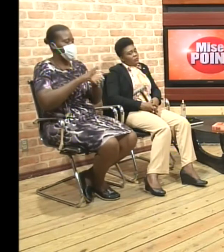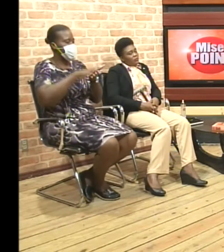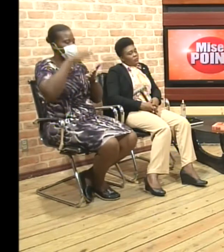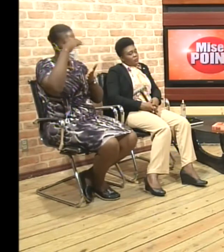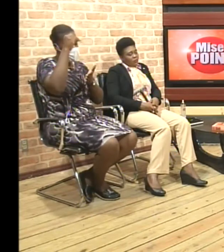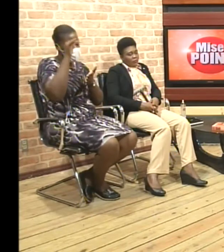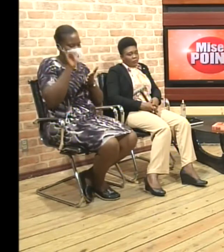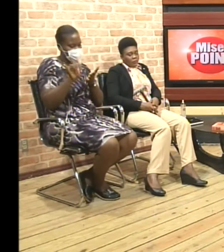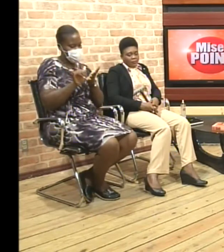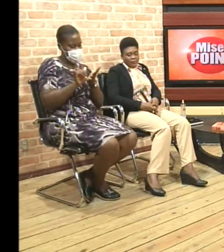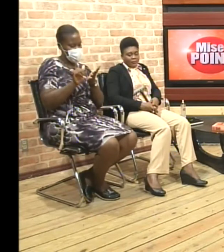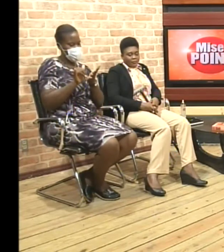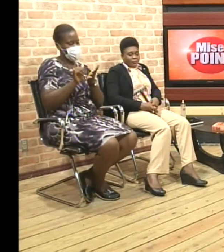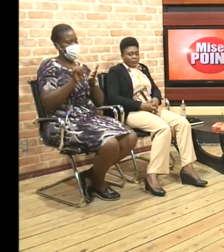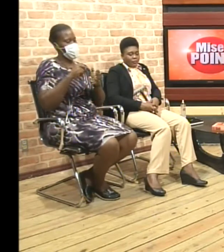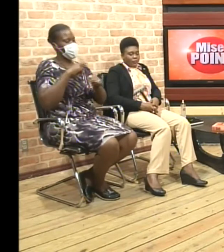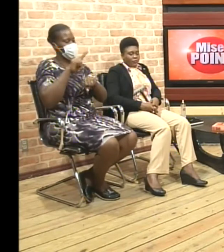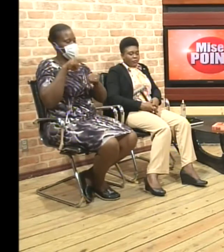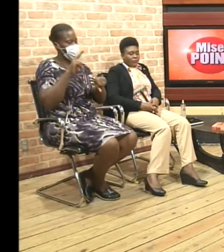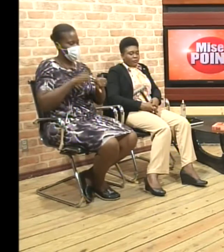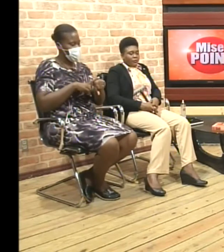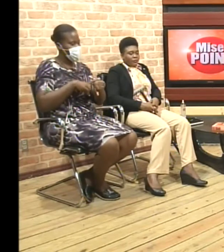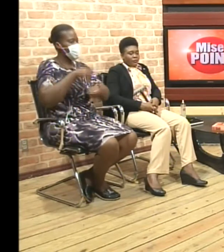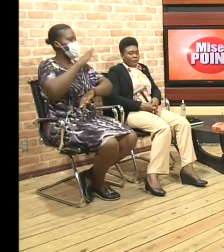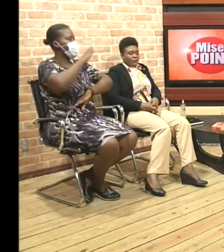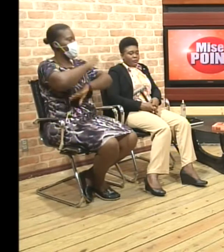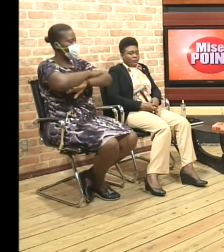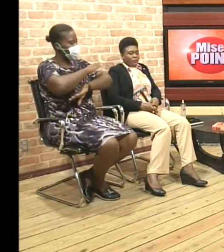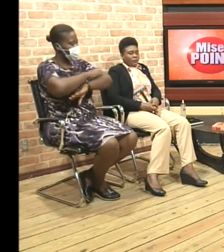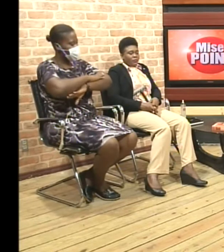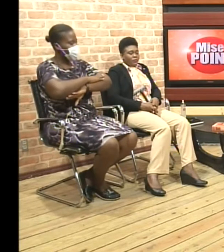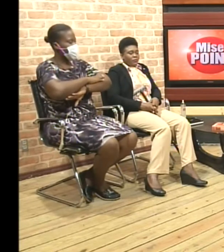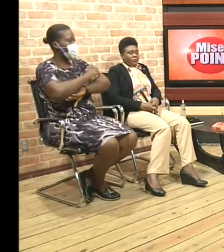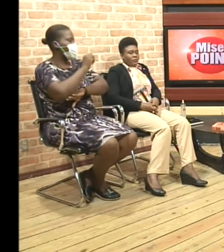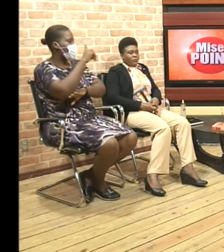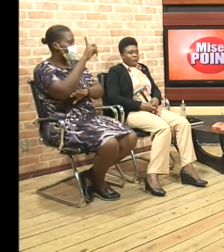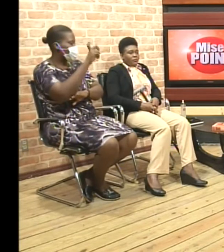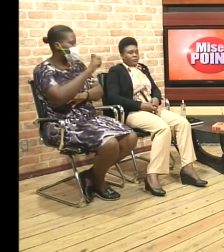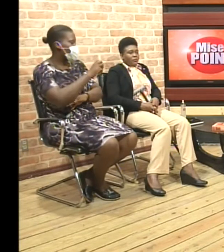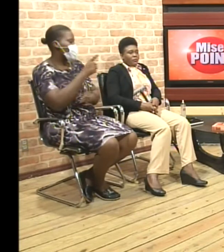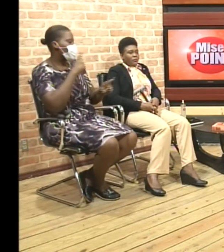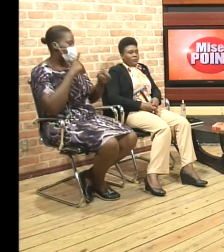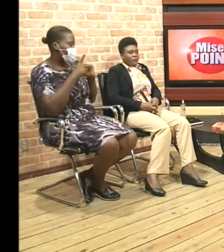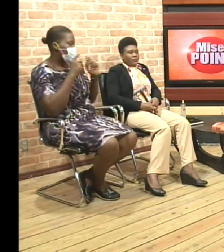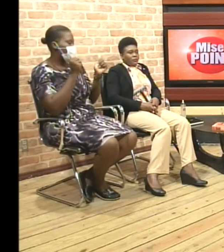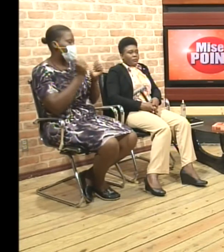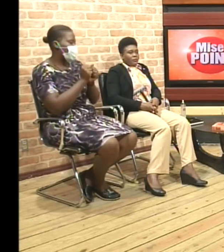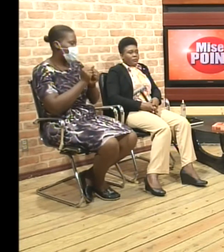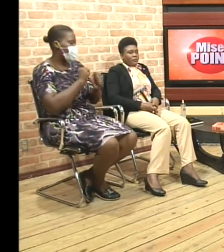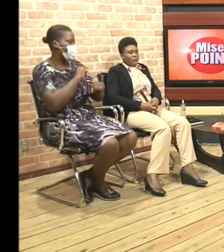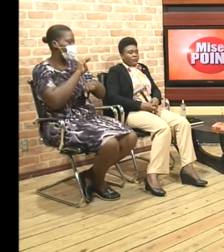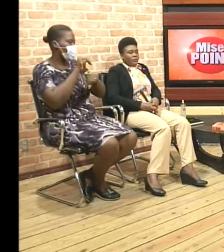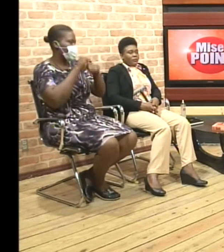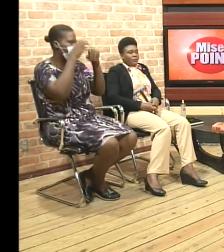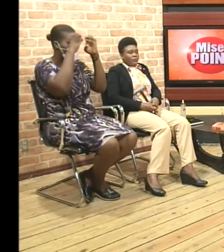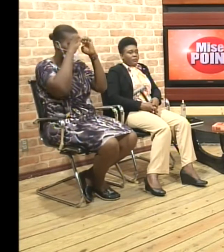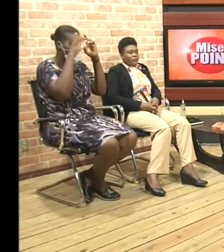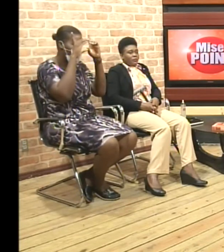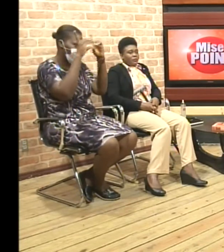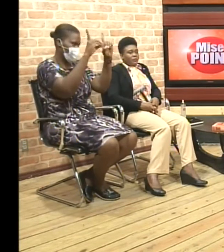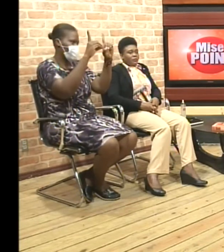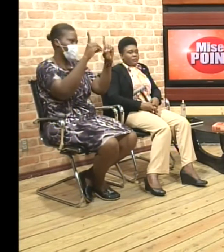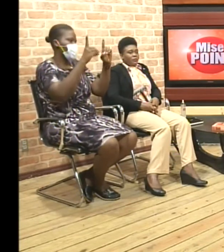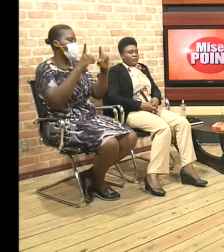gagner handicap yo. Dans niveau BCF, est-ce que il y a un contrôle déjà fait avec le ministère de l'Éducation nationale pour voir comment et réalité Timoun a